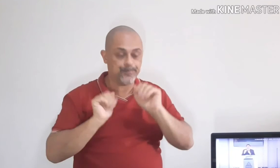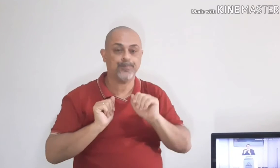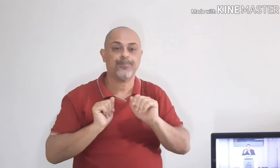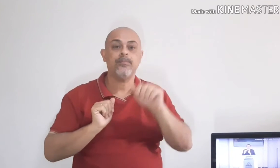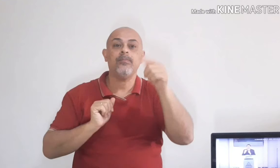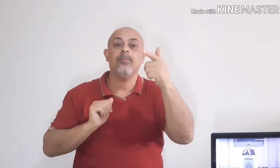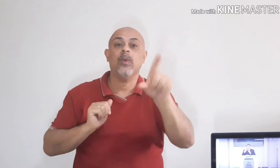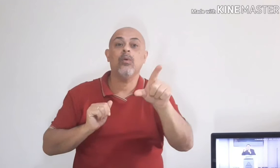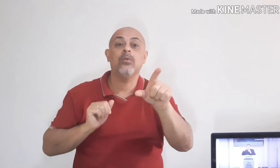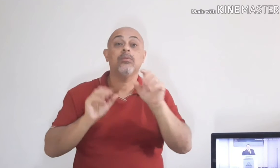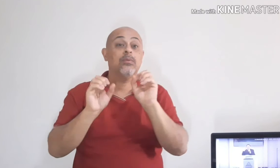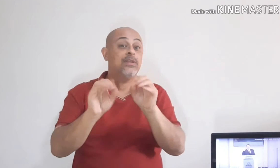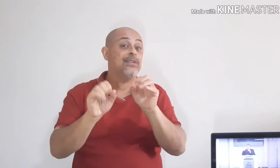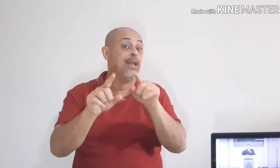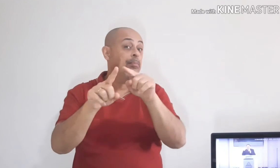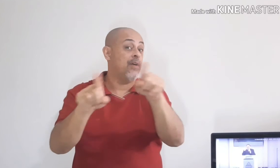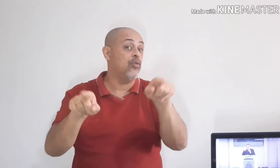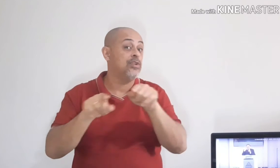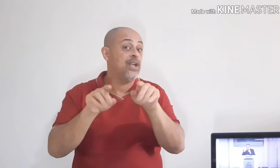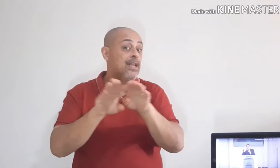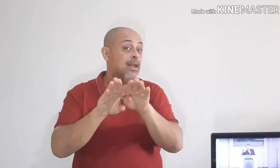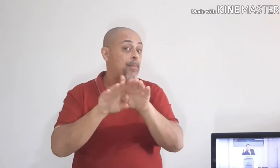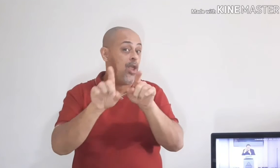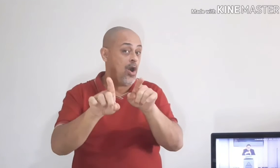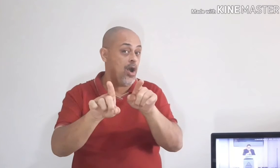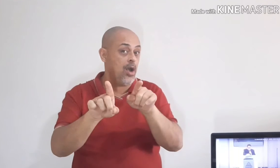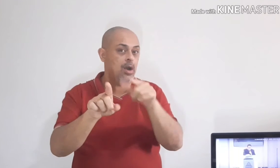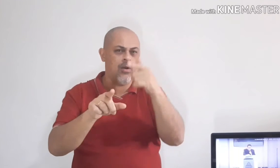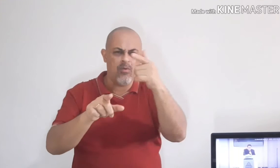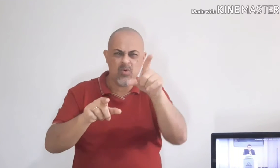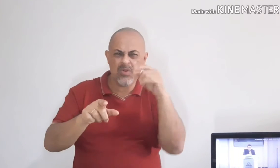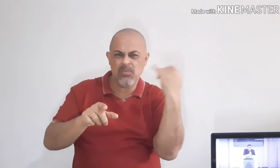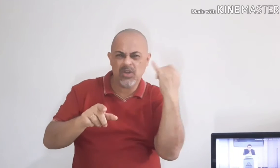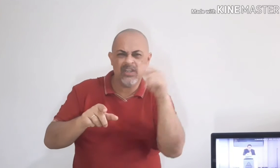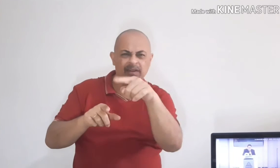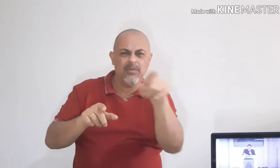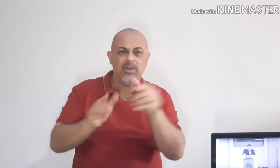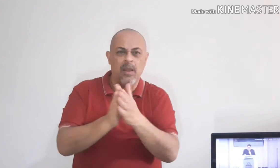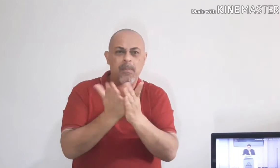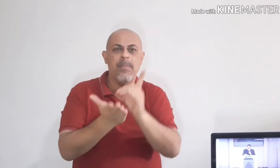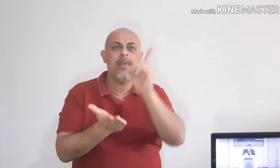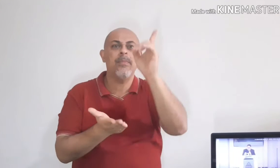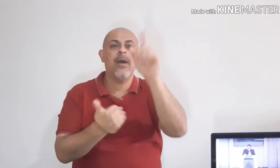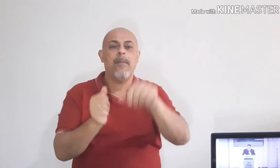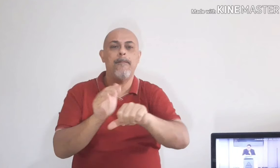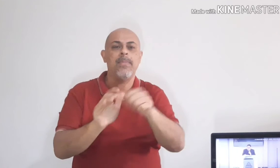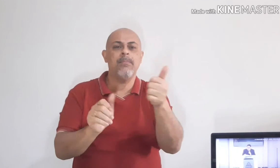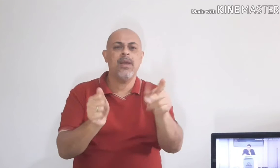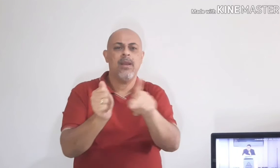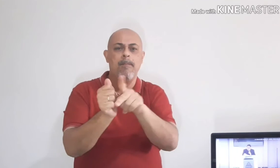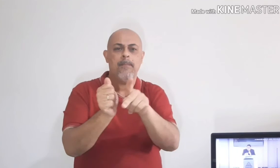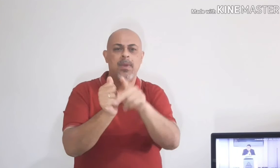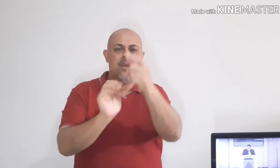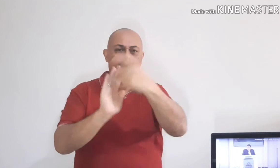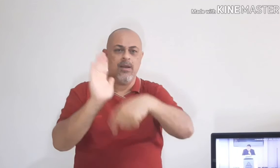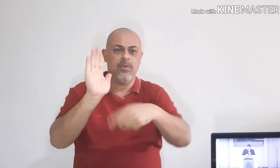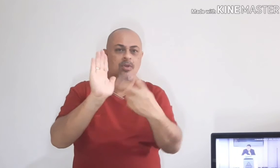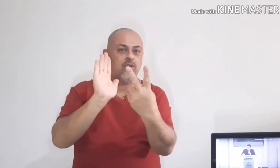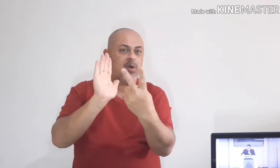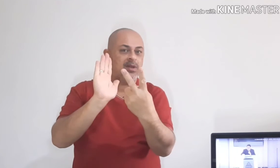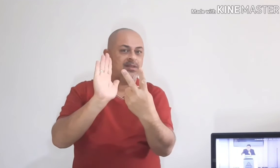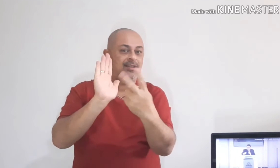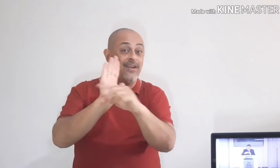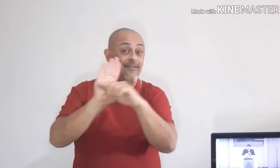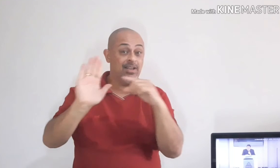nesta manhã. Que aprendamos mais algo precioso. Abra sua Bíblia agora em 1 Pedro, capítulo